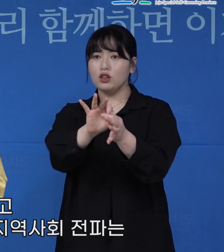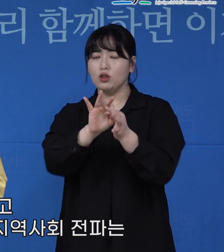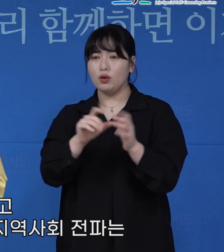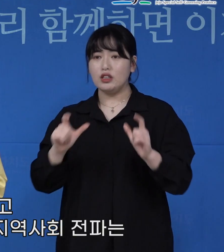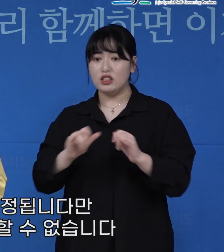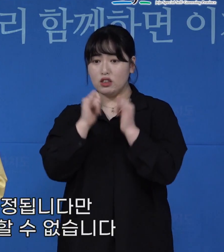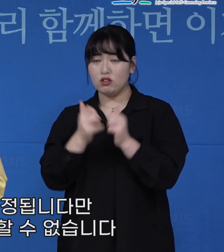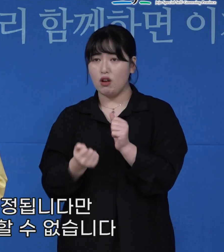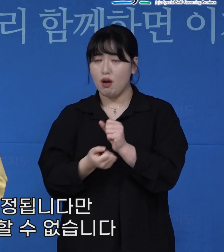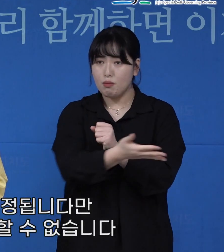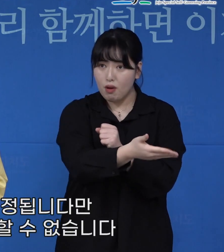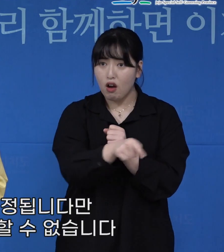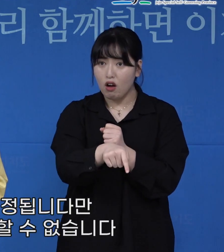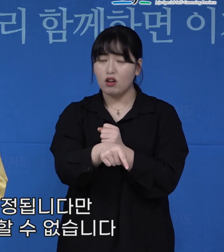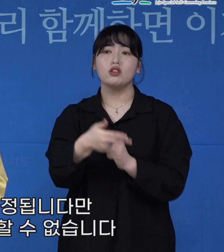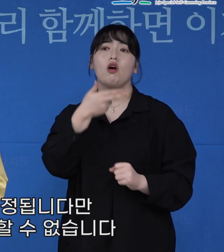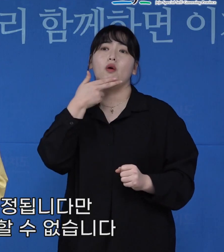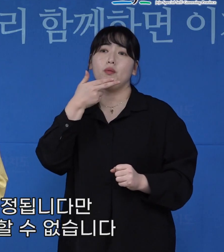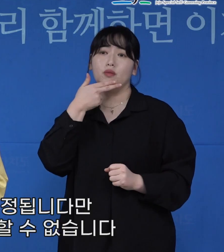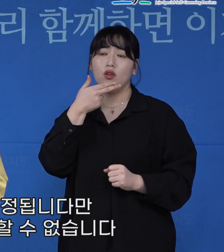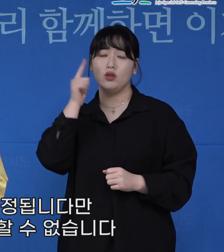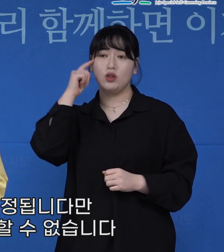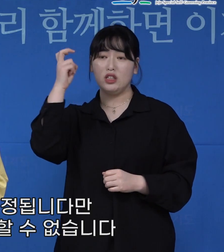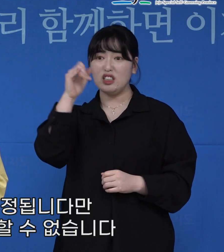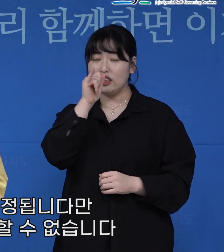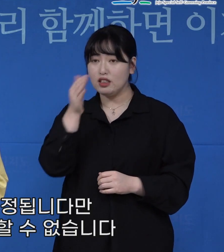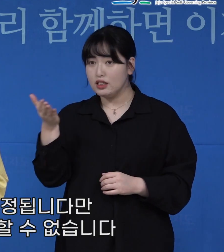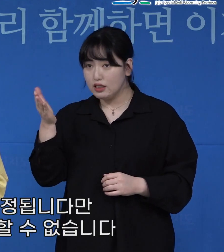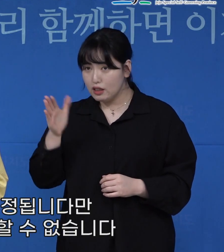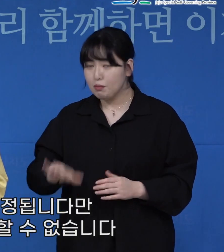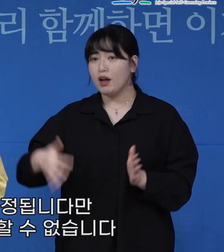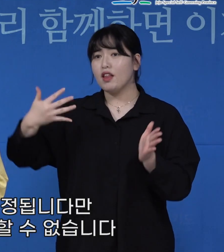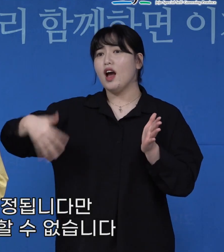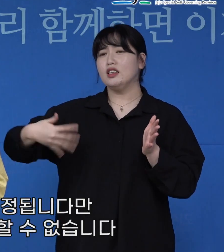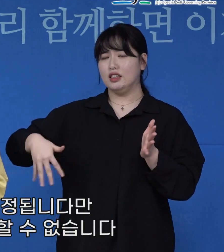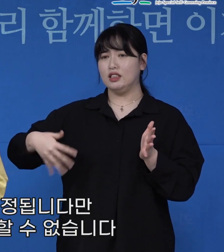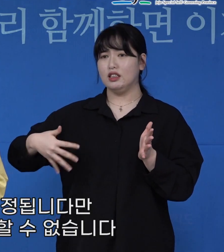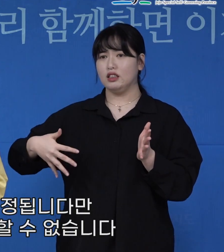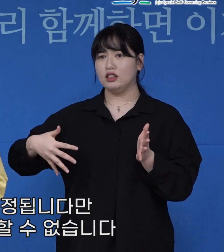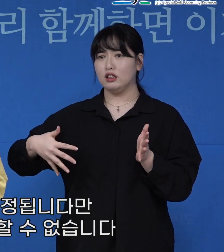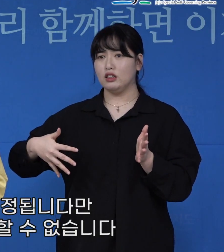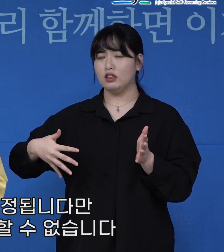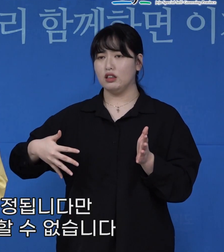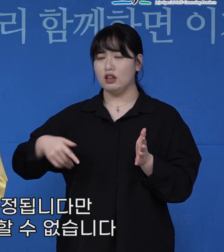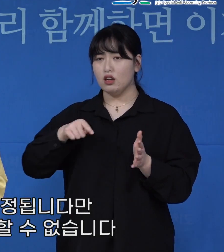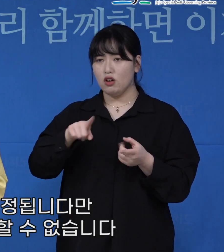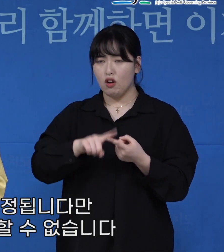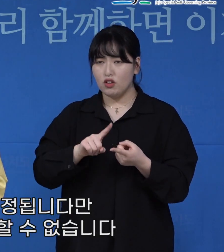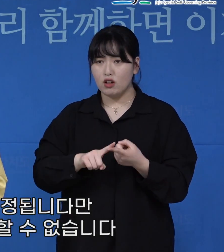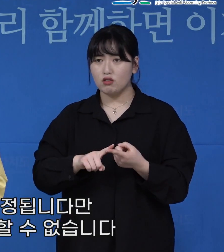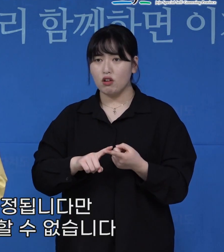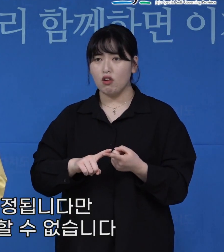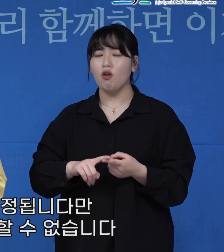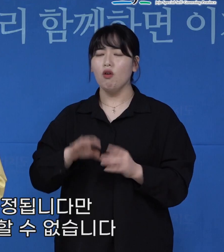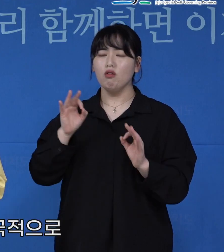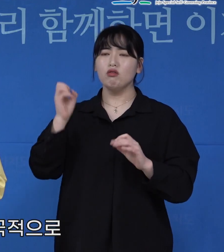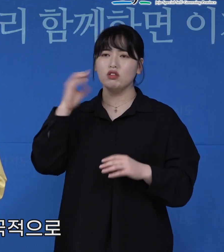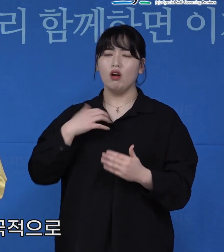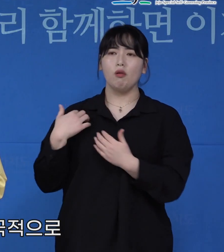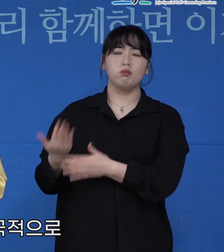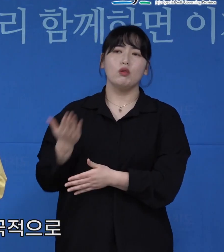지역사회 전파는 없는 것으로 추정됩니다만 아직도 결코 방심할 수